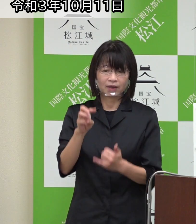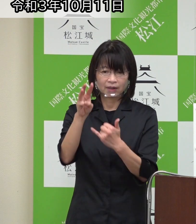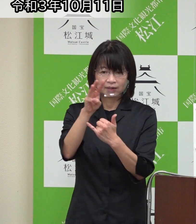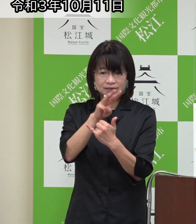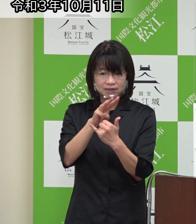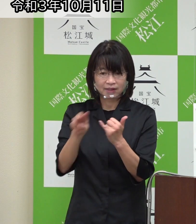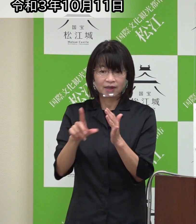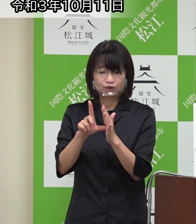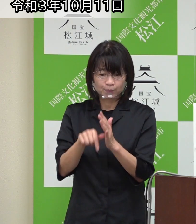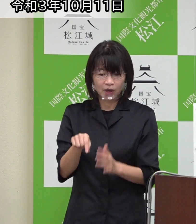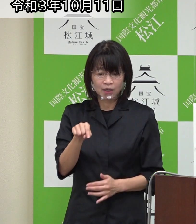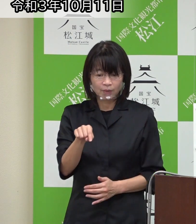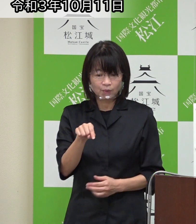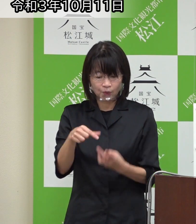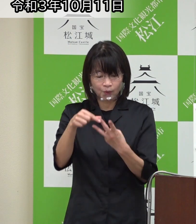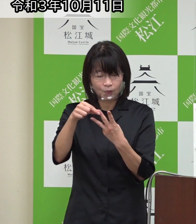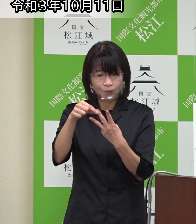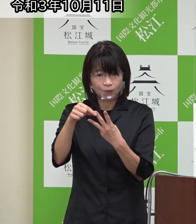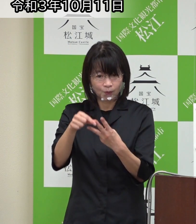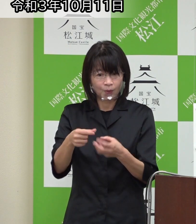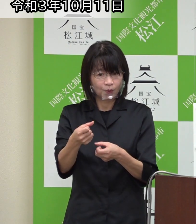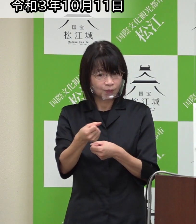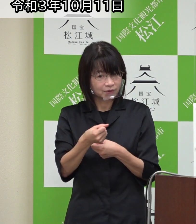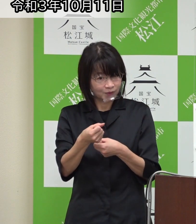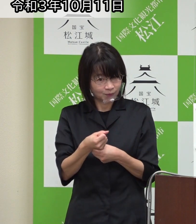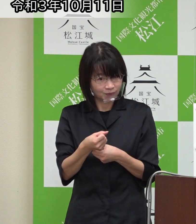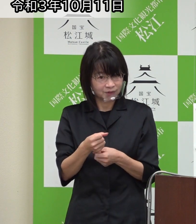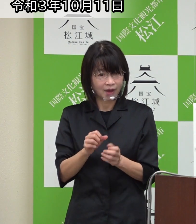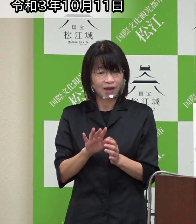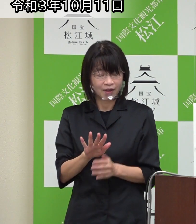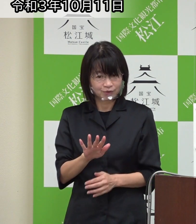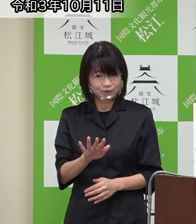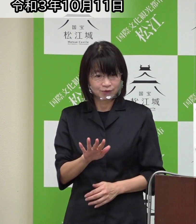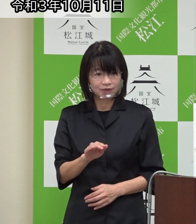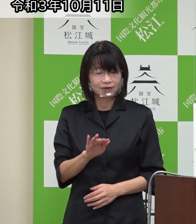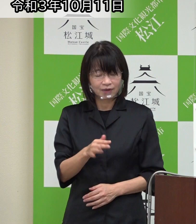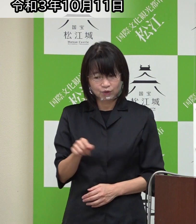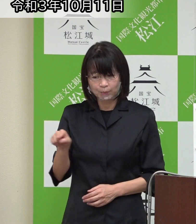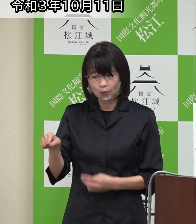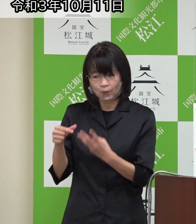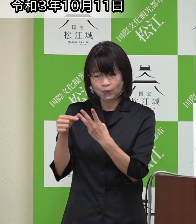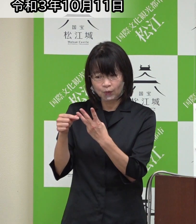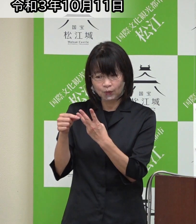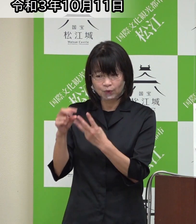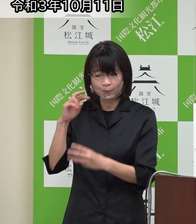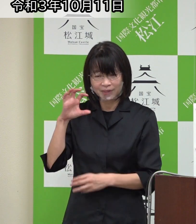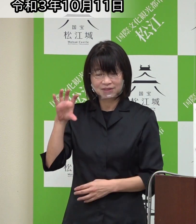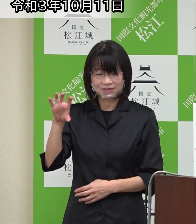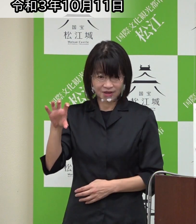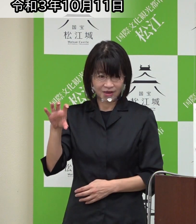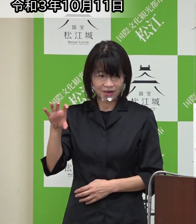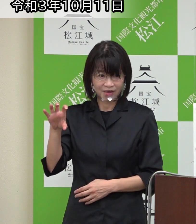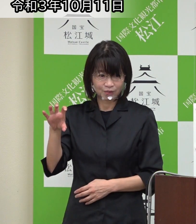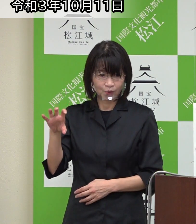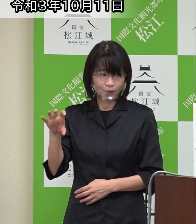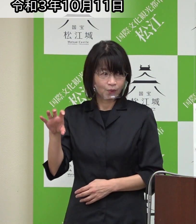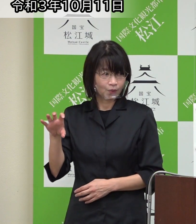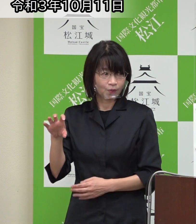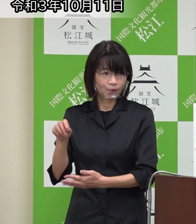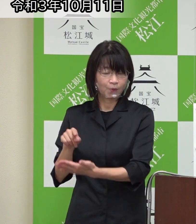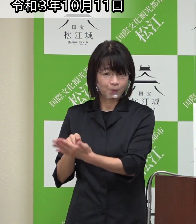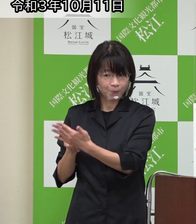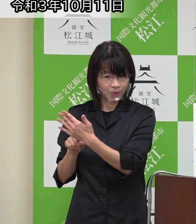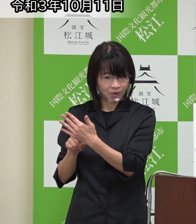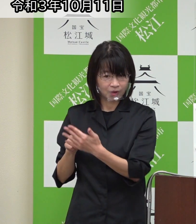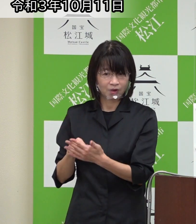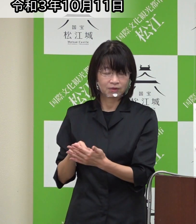がたい、話だと受け止めている反面で、日常的なですね情報発信の魅力というのは今後高めていかなければいけないなという問題認